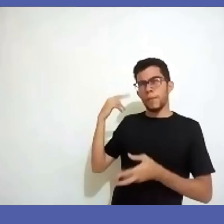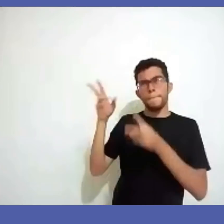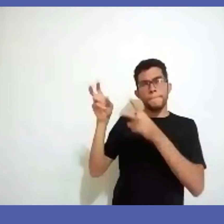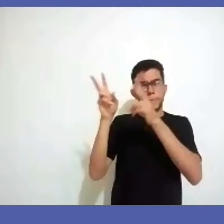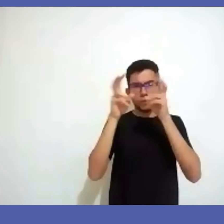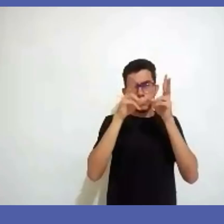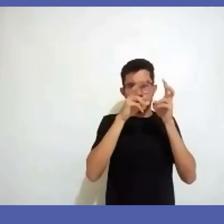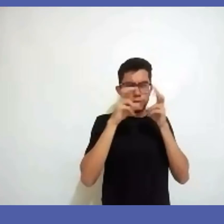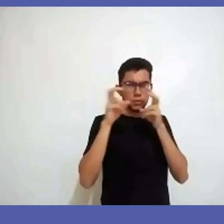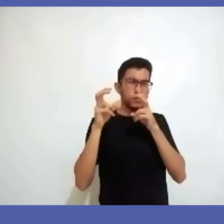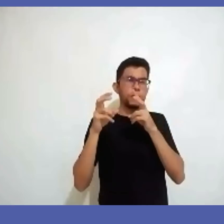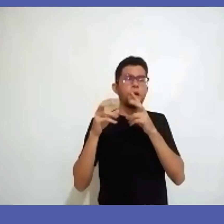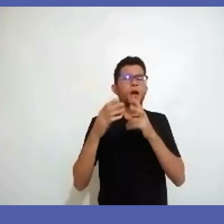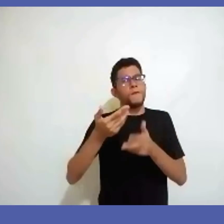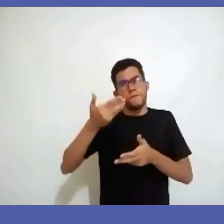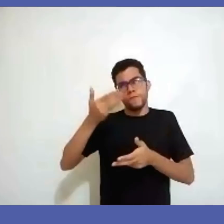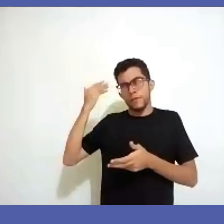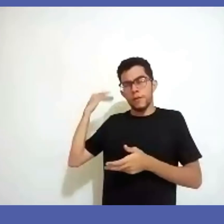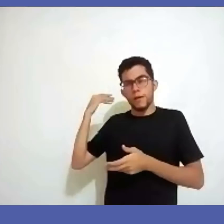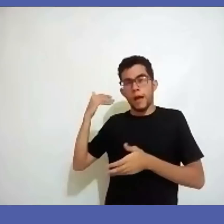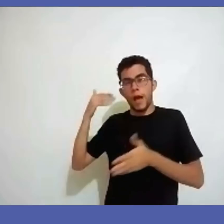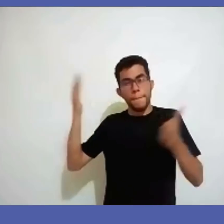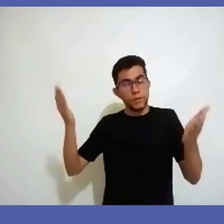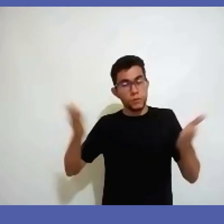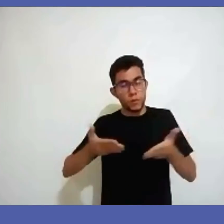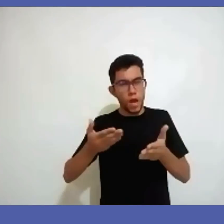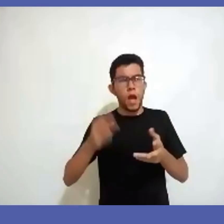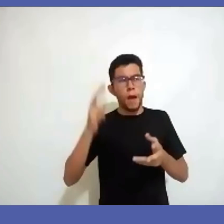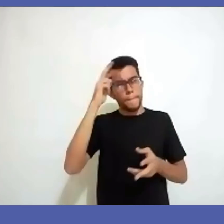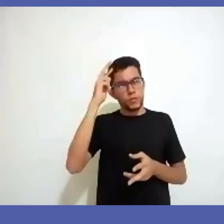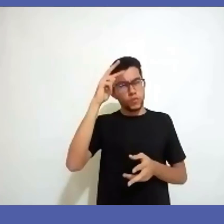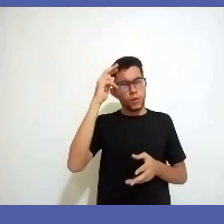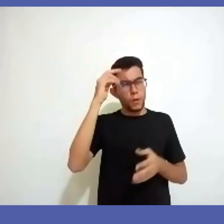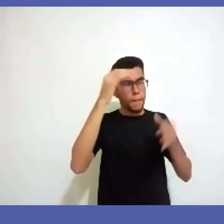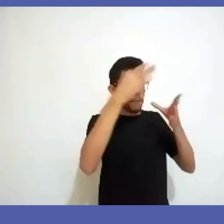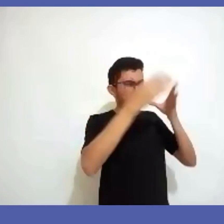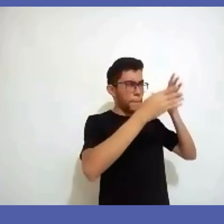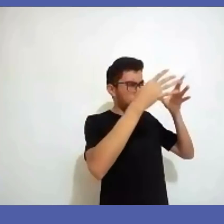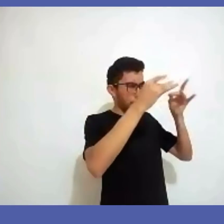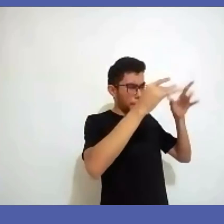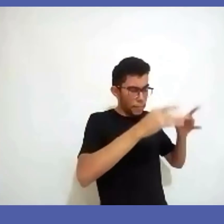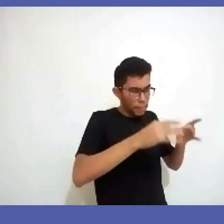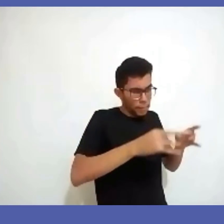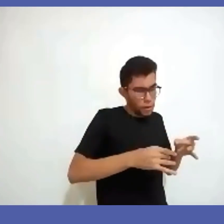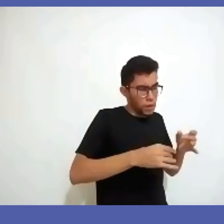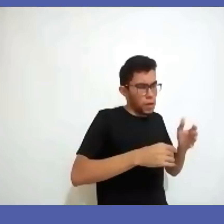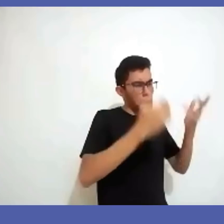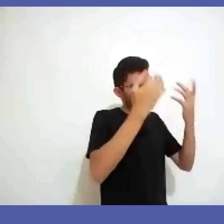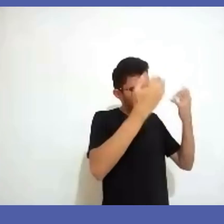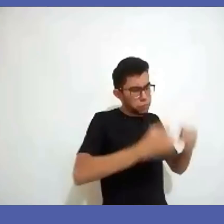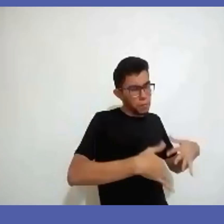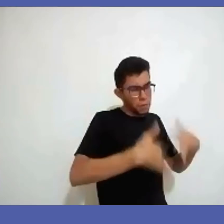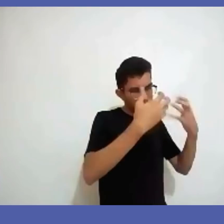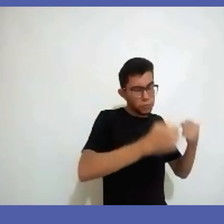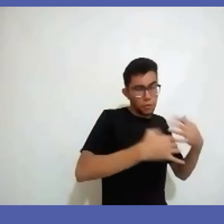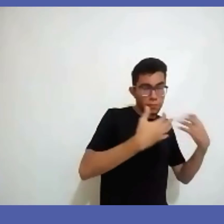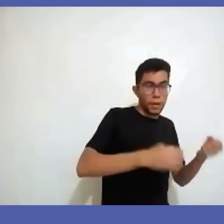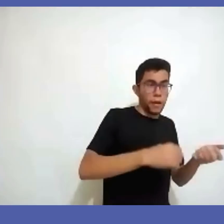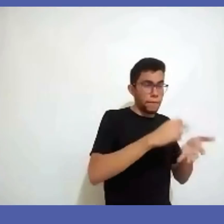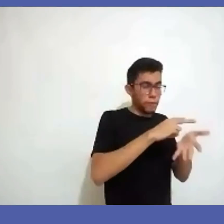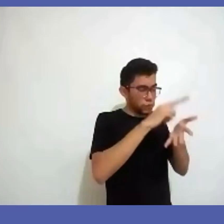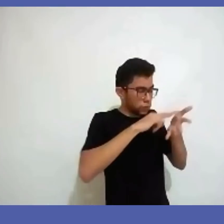mera escatologia, mas para nós não é uma história de escatologia. Para nós, irmãos, são